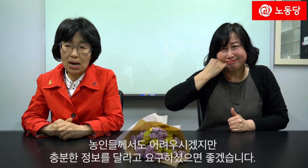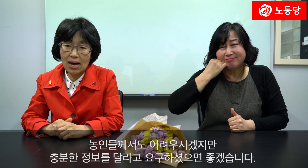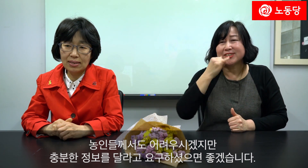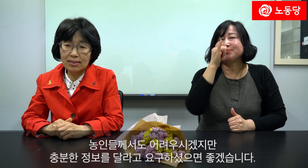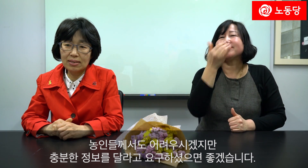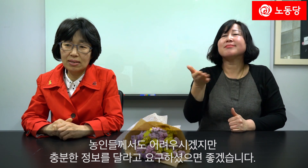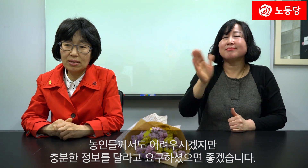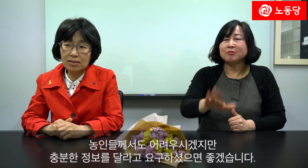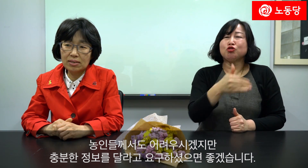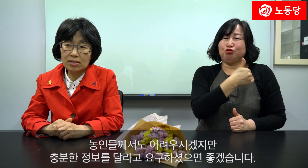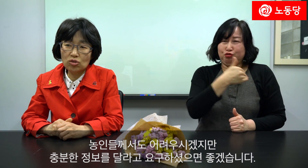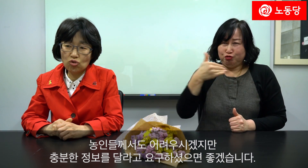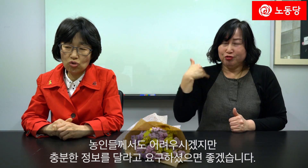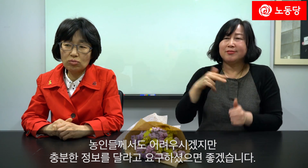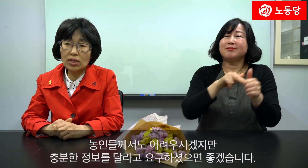어렵겠지만